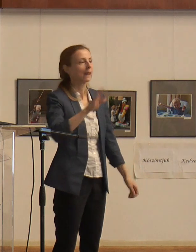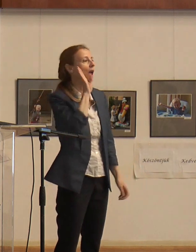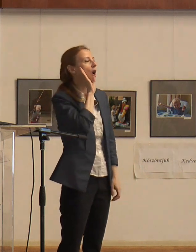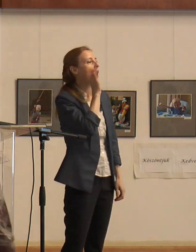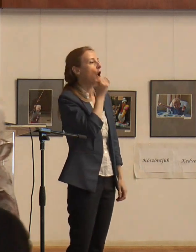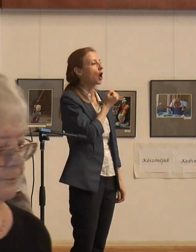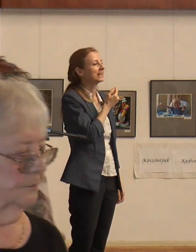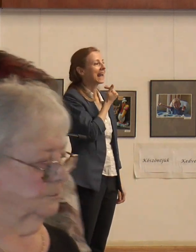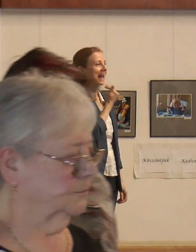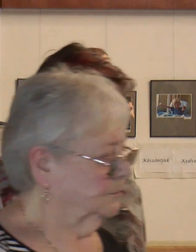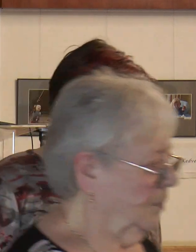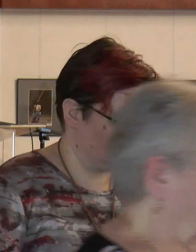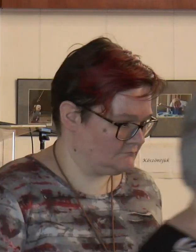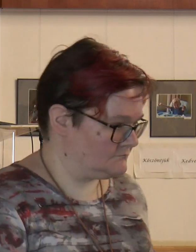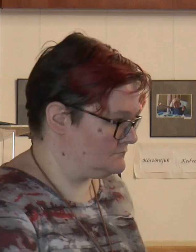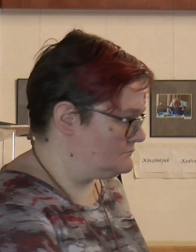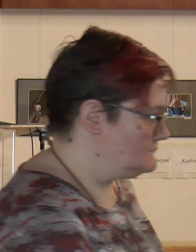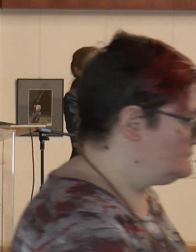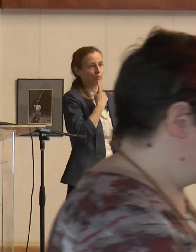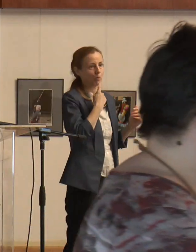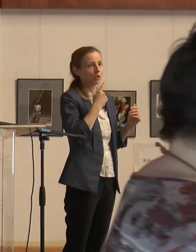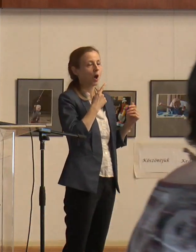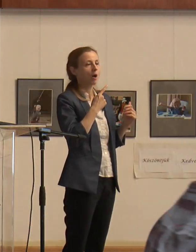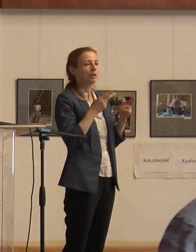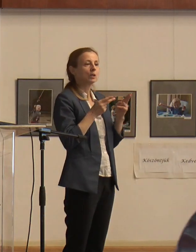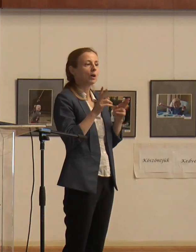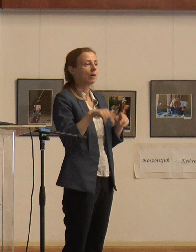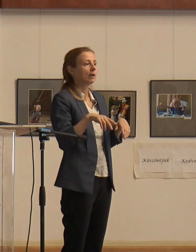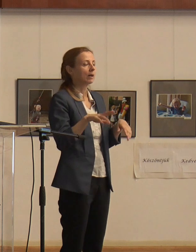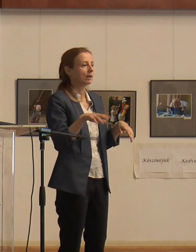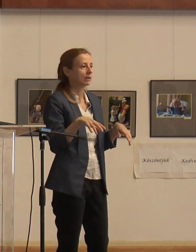Adi Egyet versét mondja el, őrizem a felület.